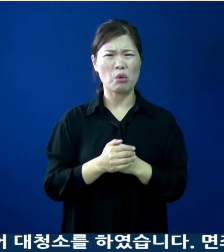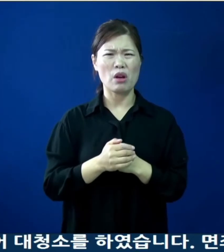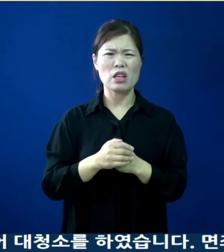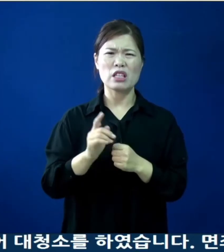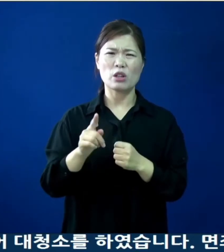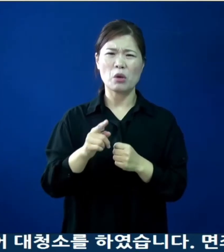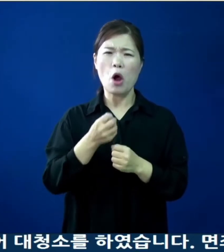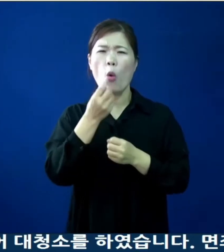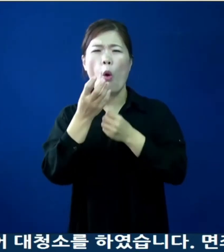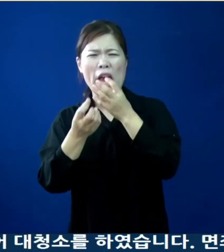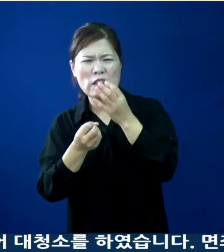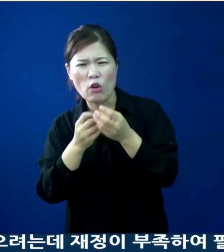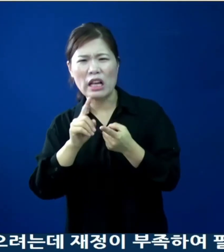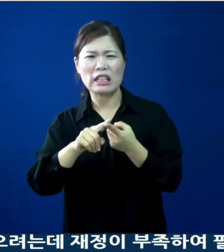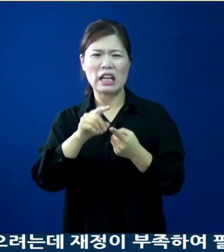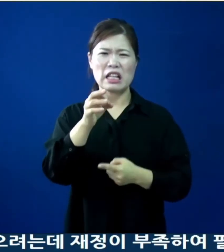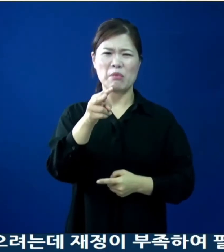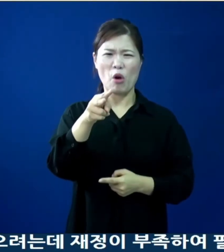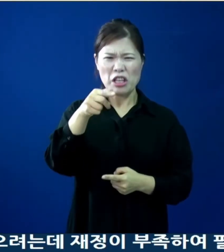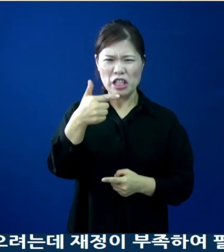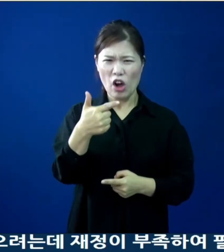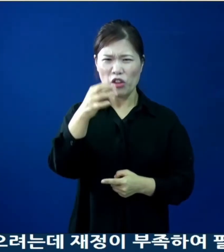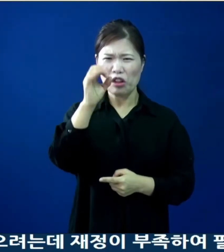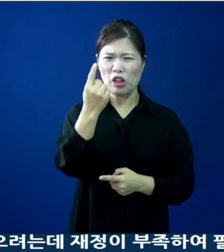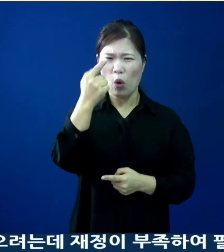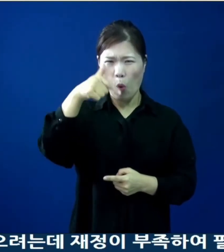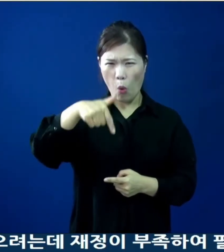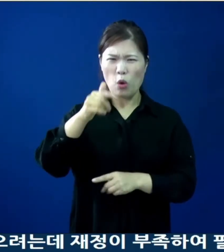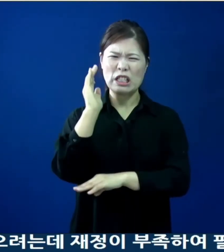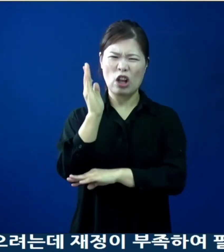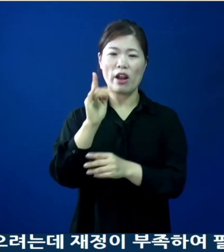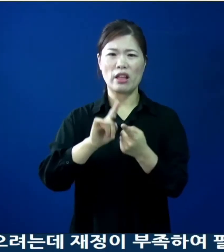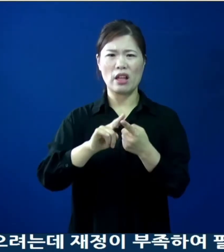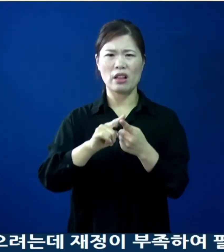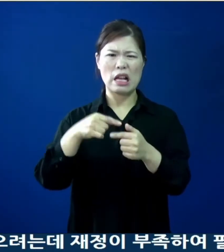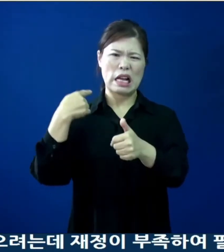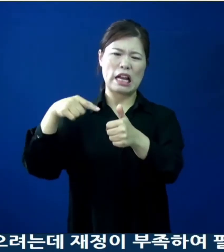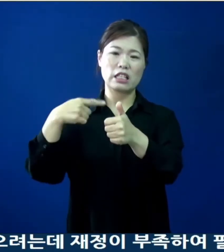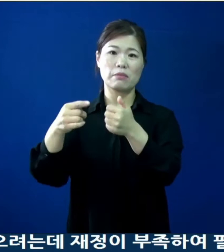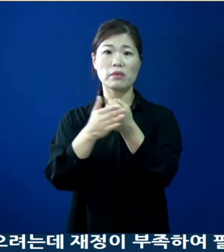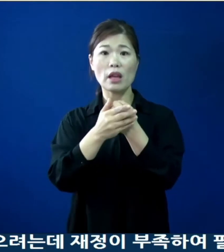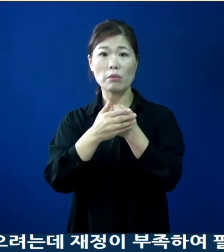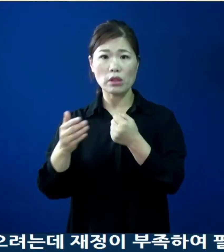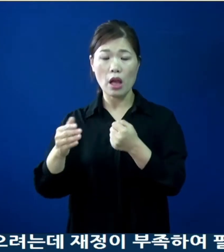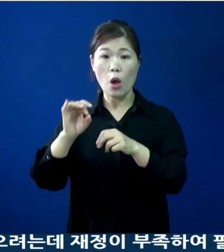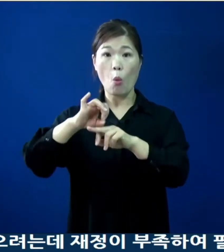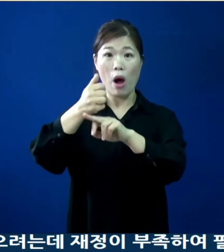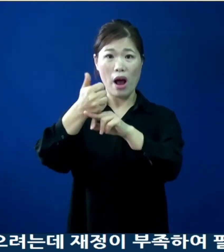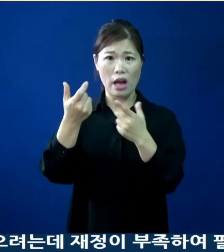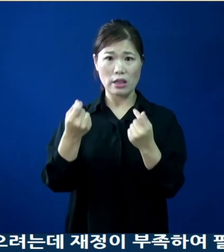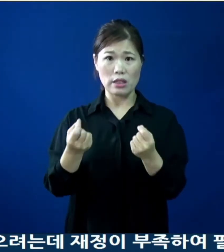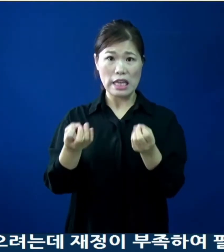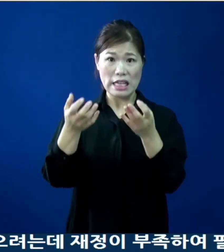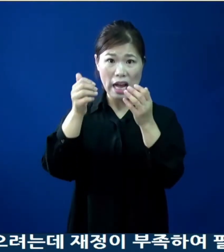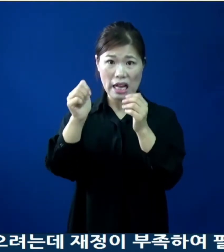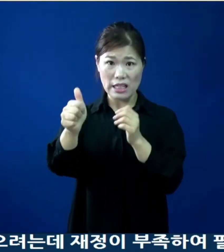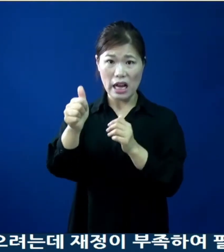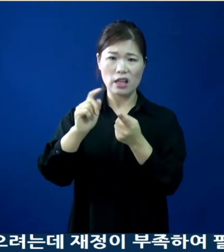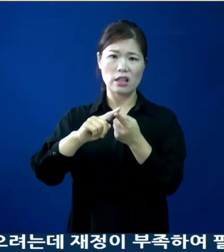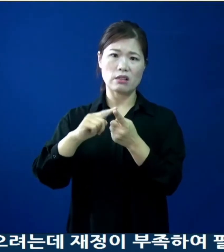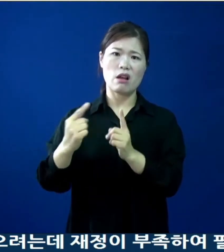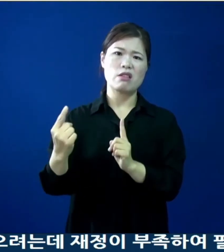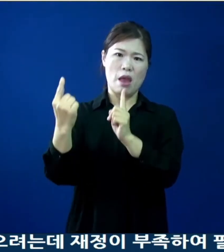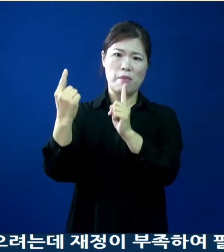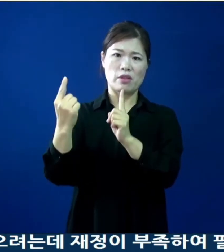고해 성사 연옥설들 같은 이런 가르침 때문에 성도들이 하나님 앞에 왕 같은 제사장으로 대면하여 서는